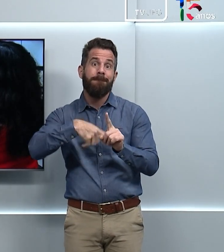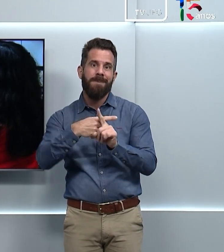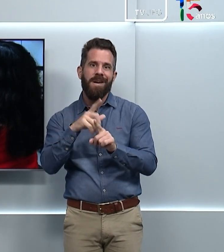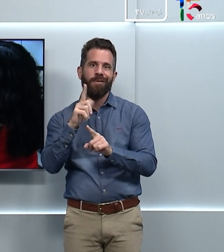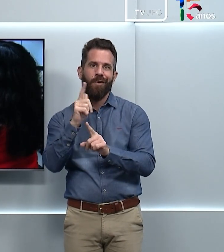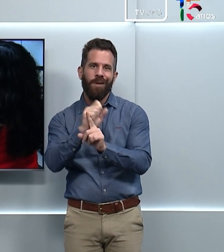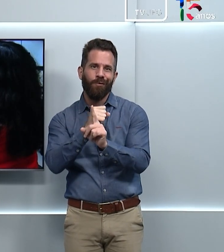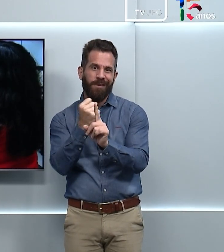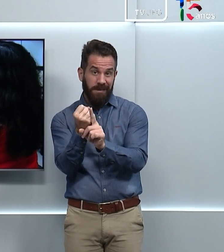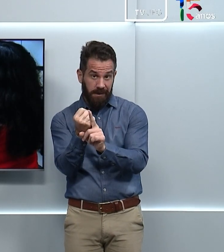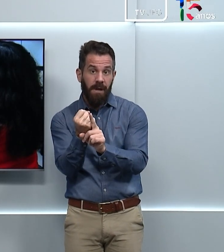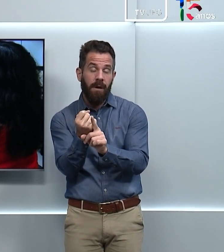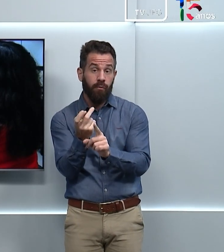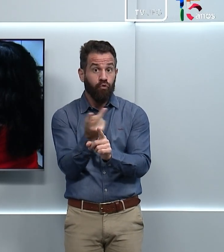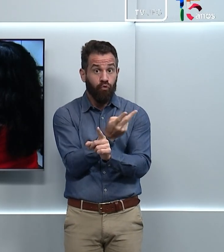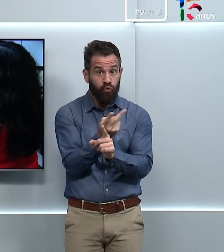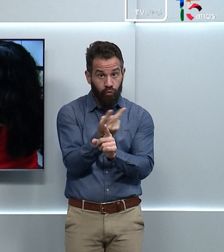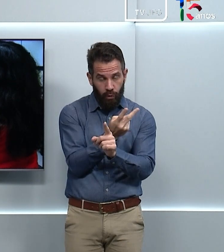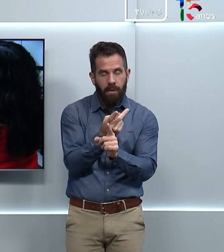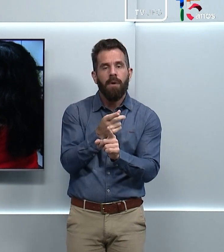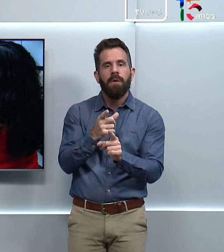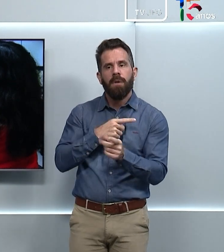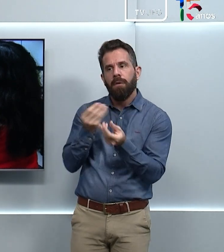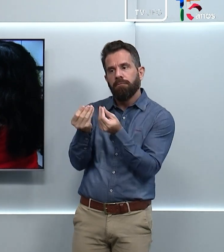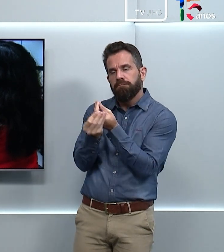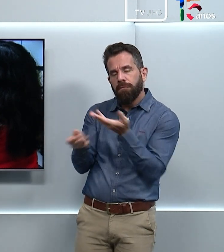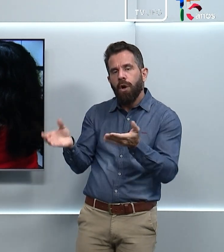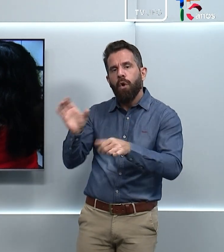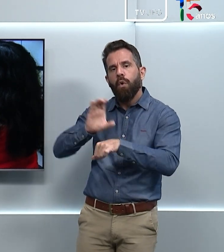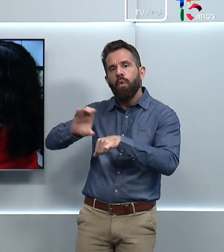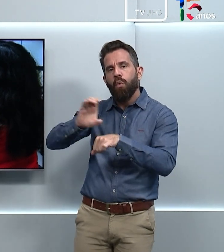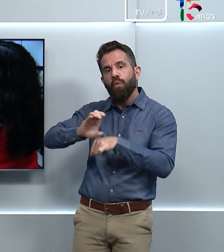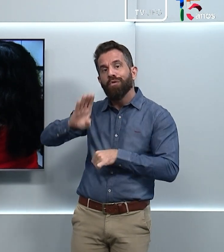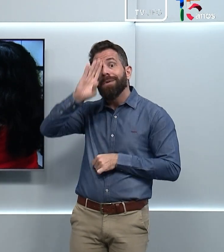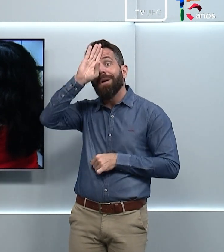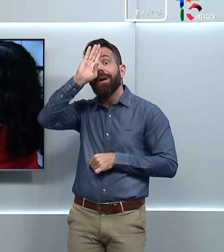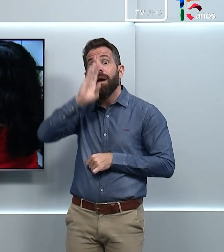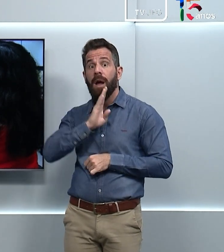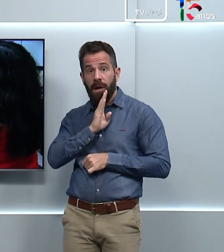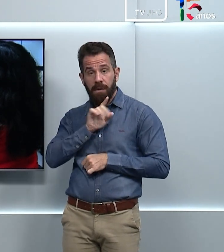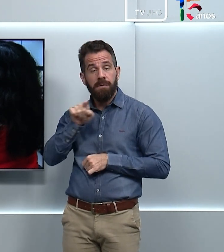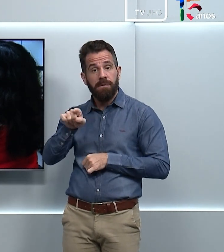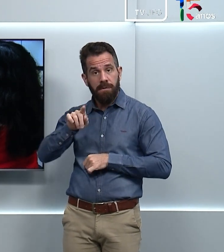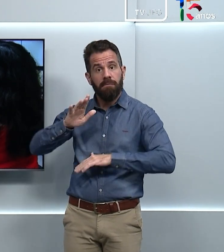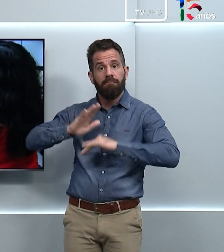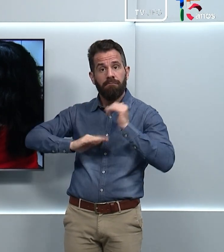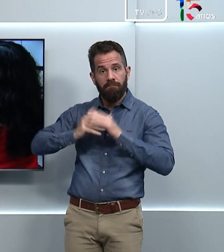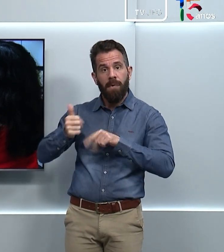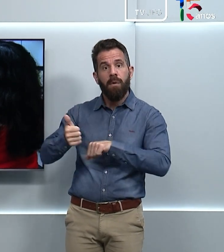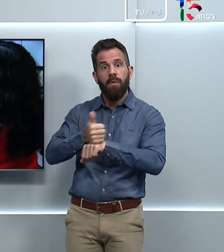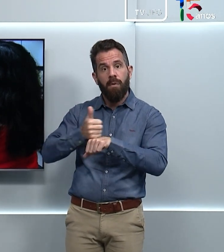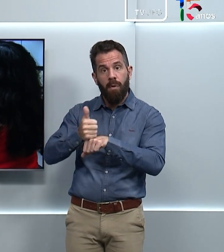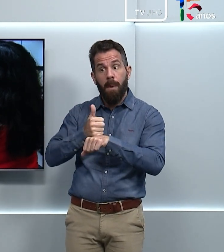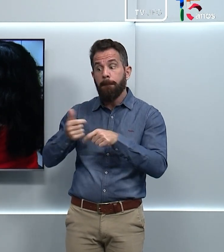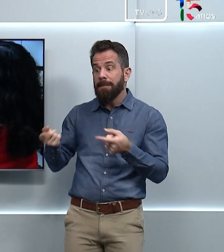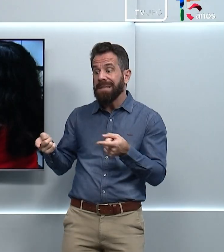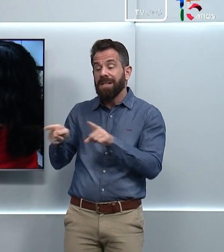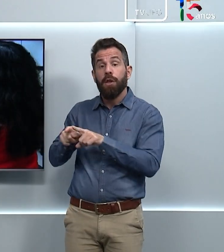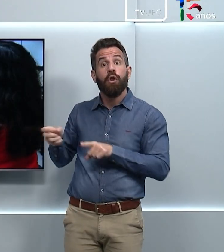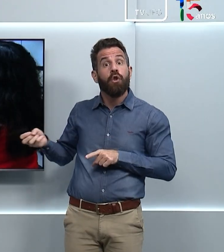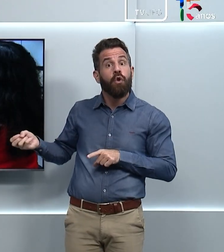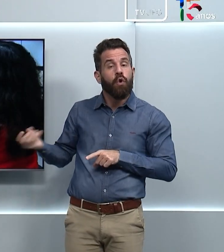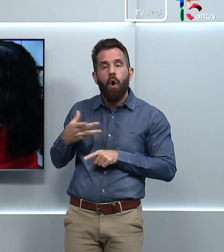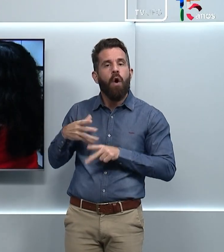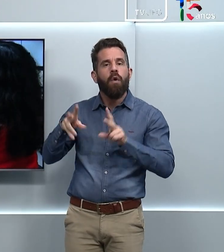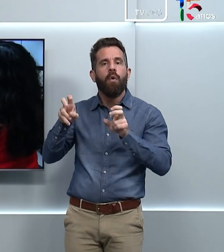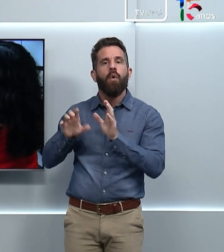de ter acesso gratuito a cursos profissionalizantes, por meio de uma parceria inédita com o Google, que é uma das maiores